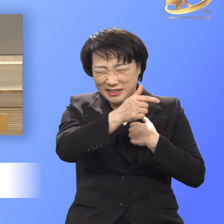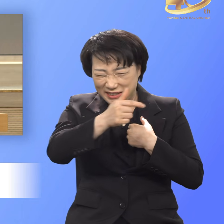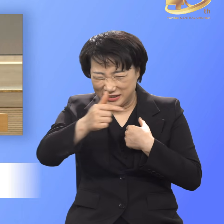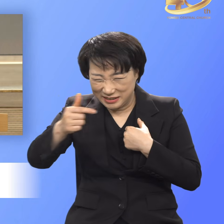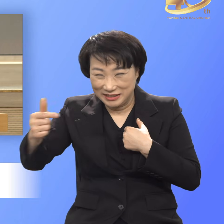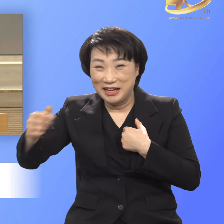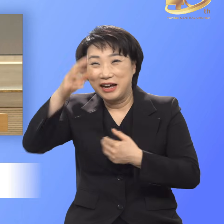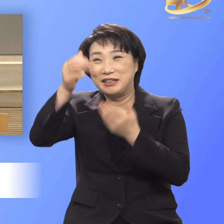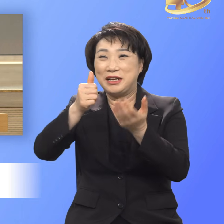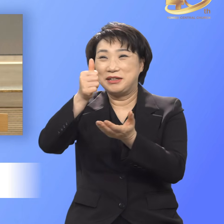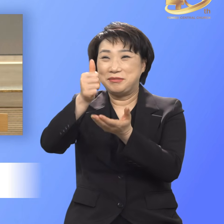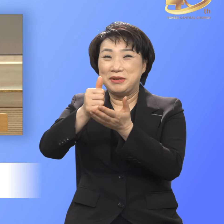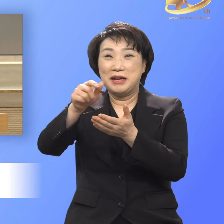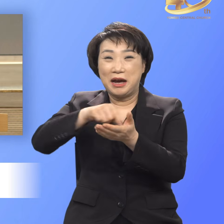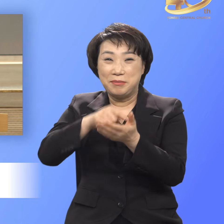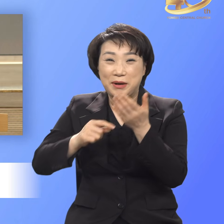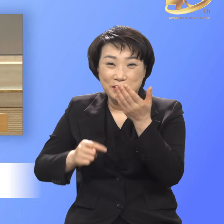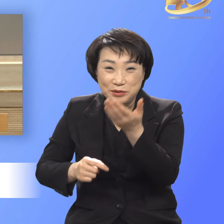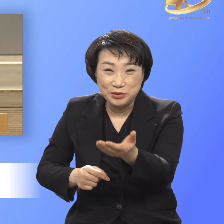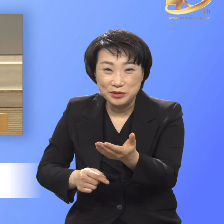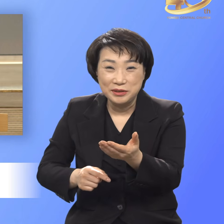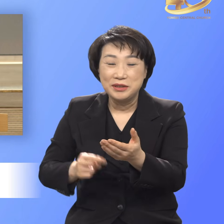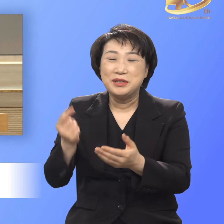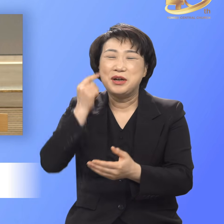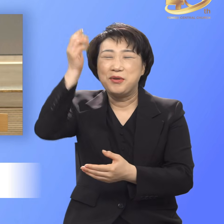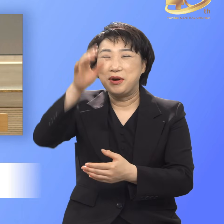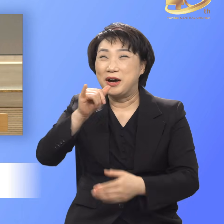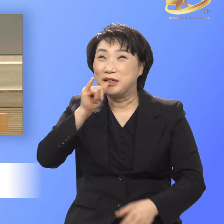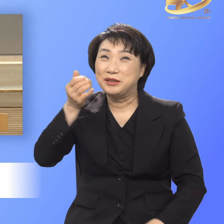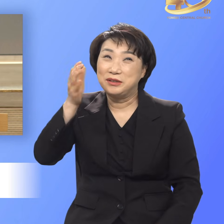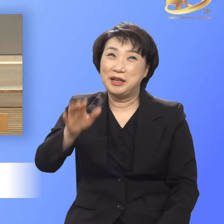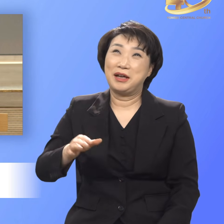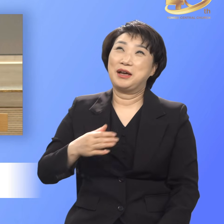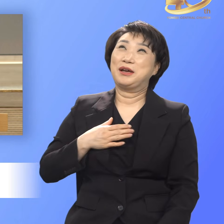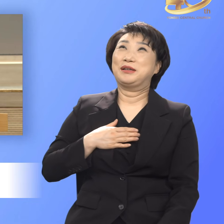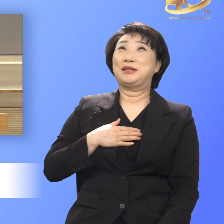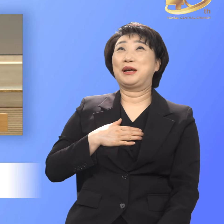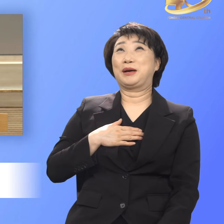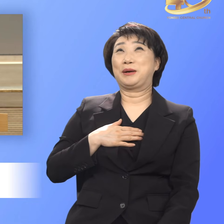엄청난 하나님의 갚으시는 영광이 있는데